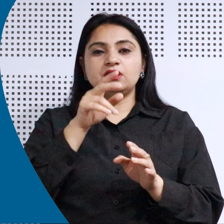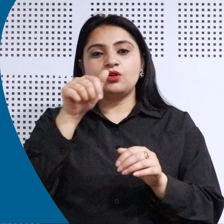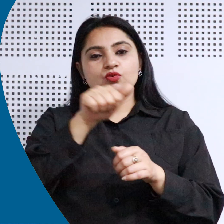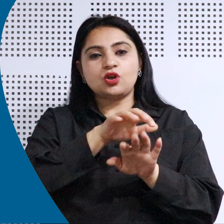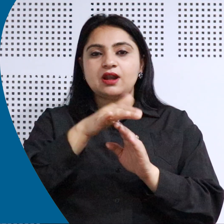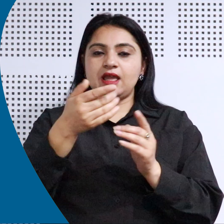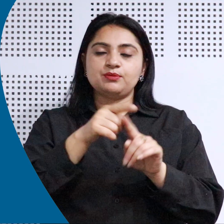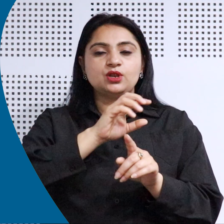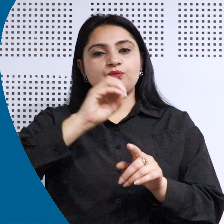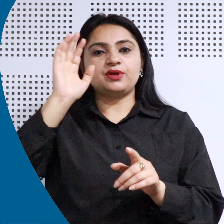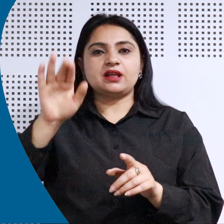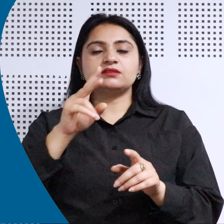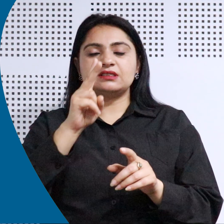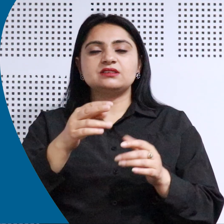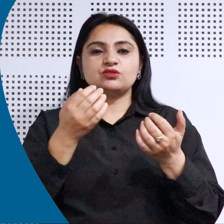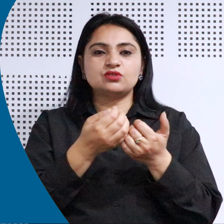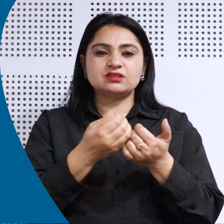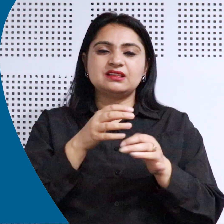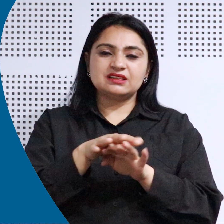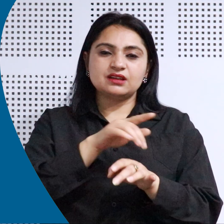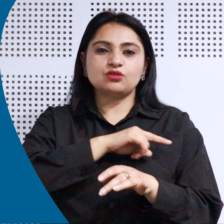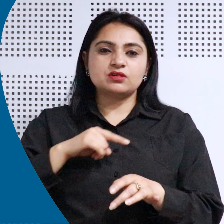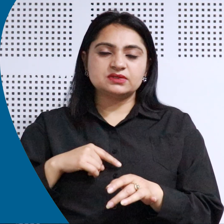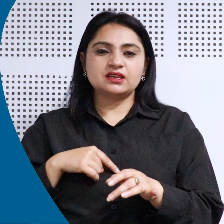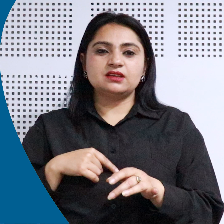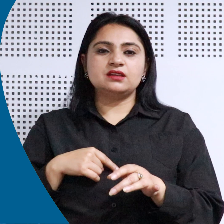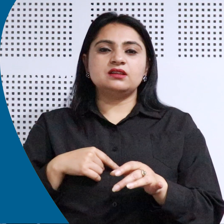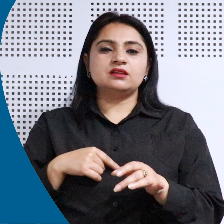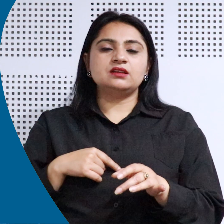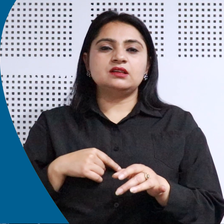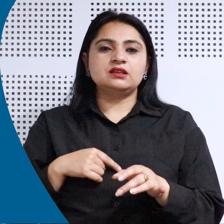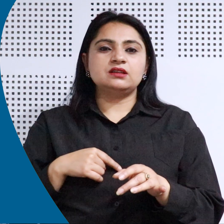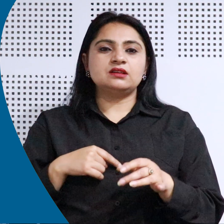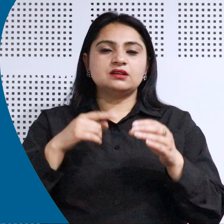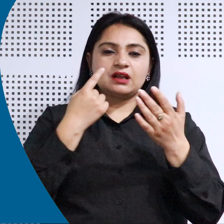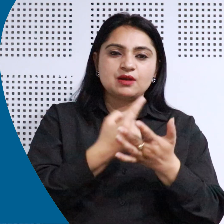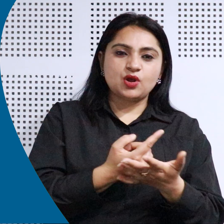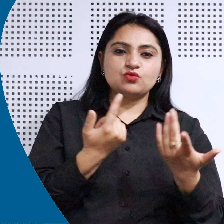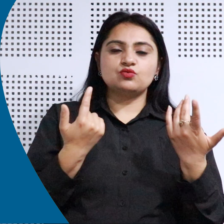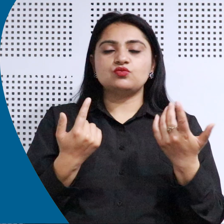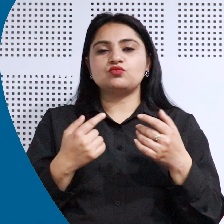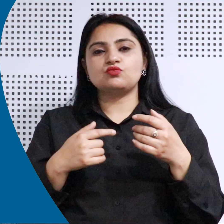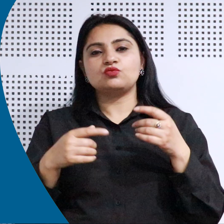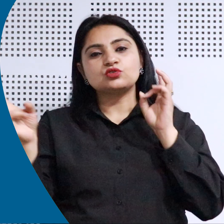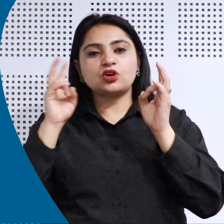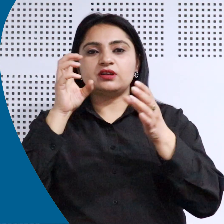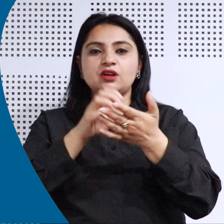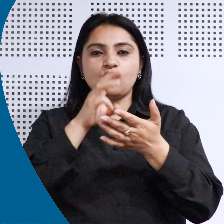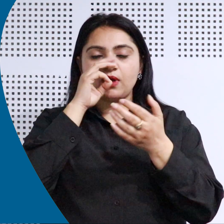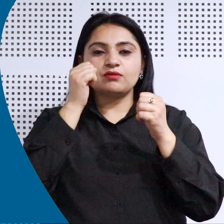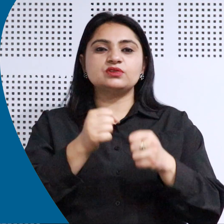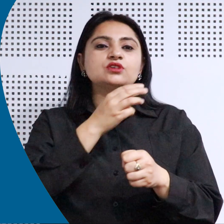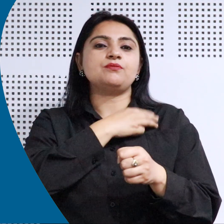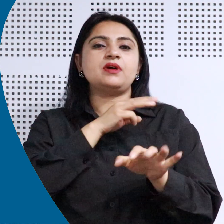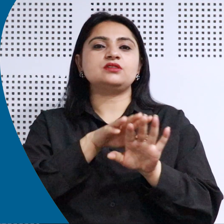पनि पठाइराखेका छौँ। यसो गर्दै गर्दा कयौँ कर्मचारी भित्र चाहिँ जो काठमाडौँ या सुगम ठाउँमा रमाइराखेका मान्छेहरूको